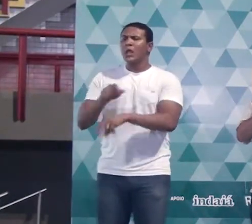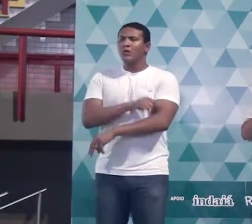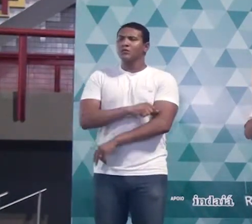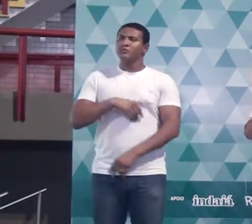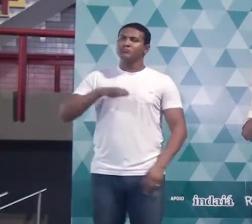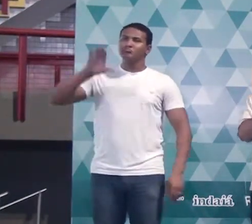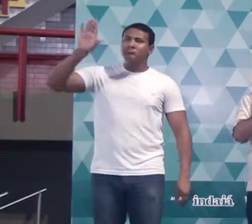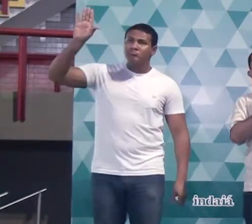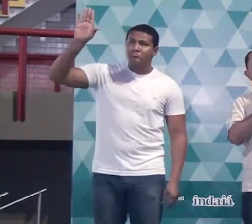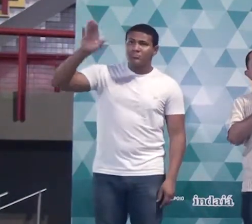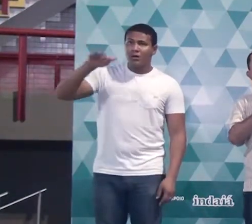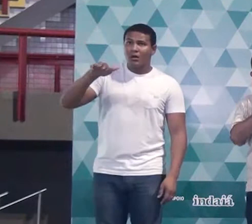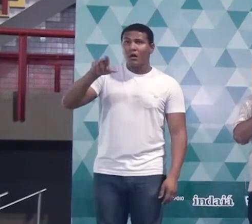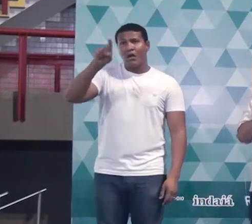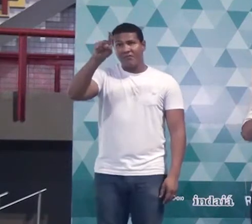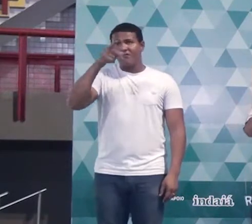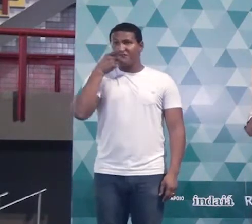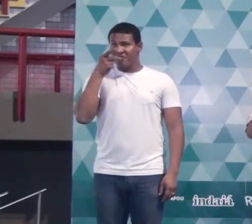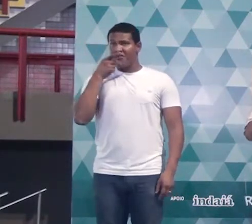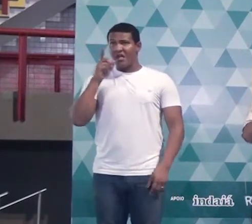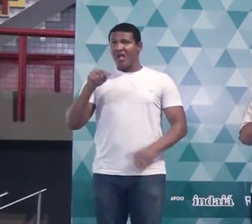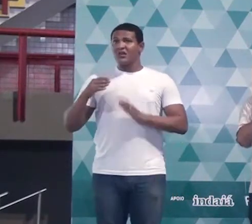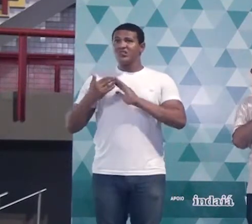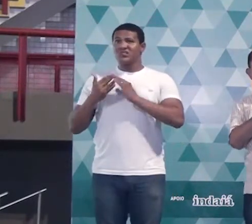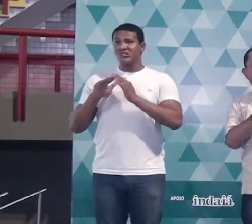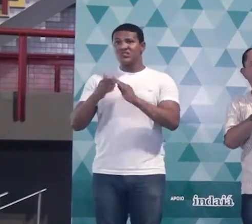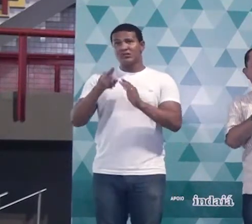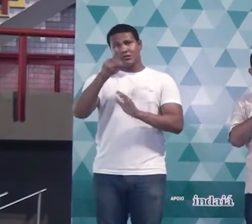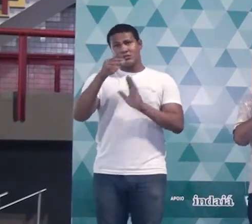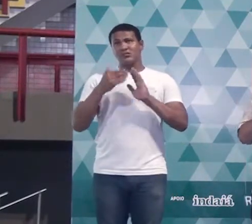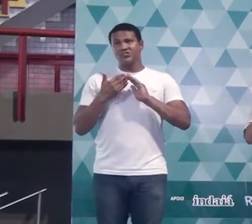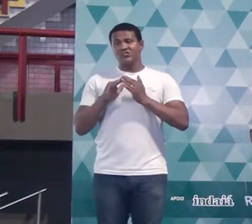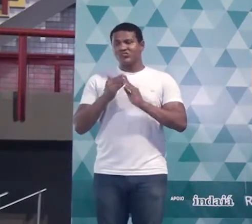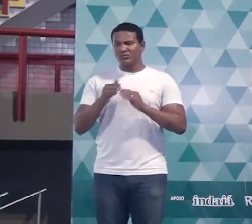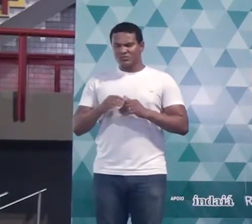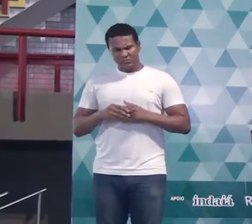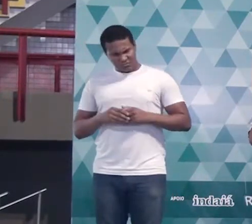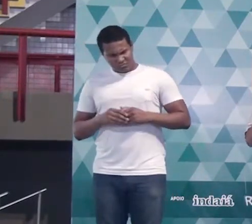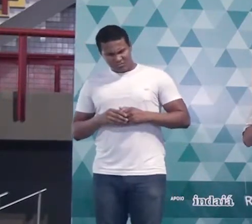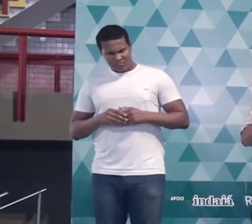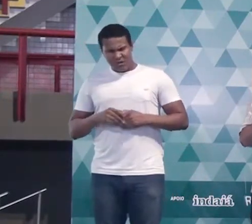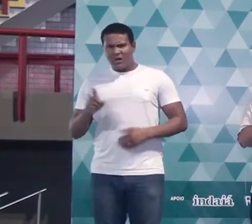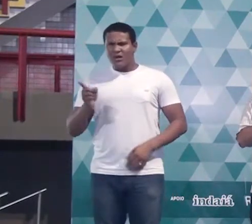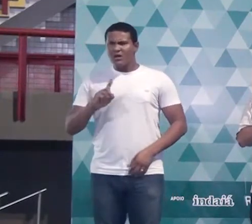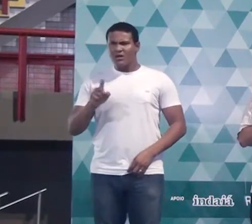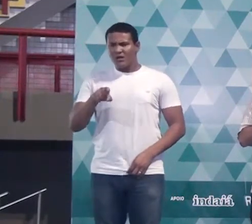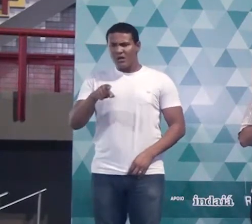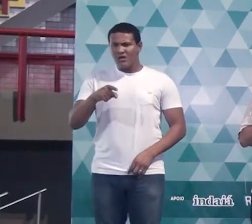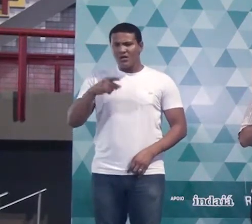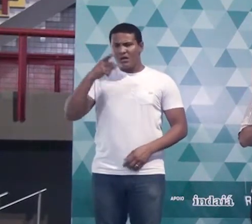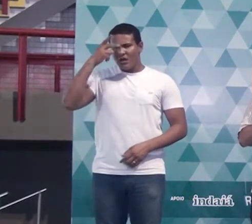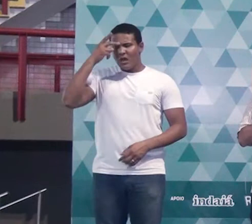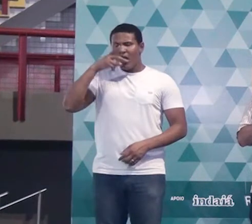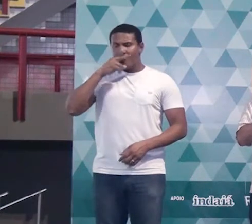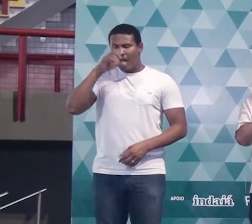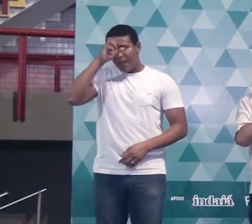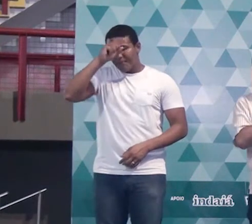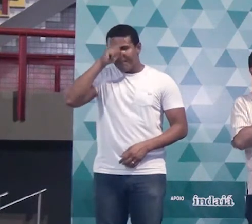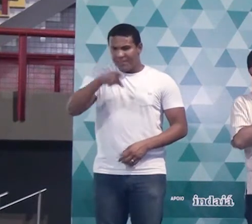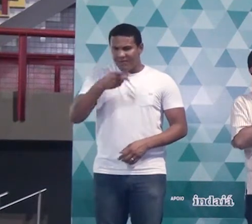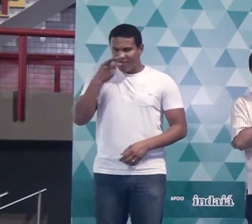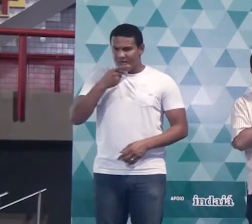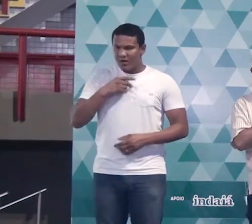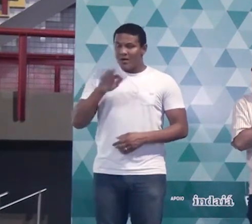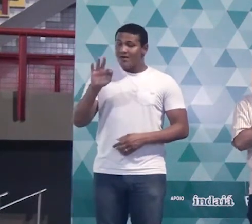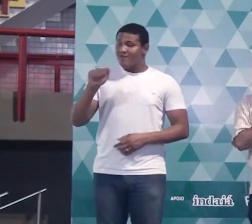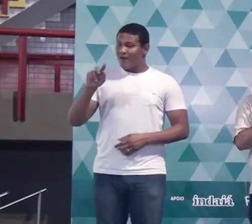professor, quem fala assim é quem mora na favela, né? Eu digo, não, filho, primeiro aprenda a falar.